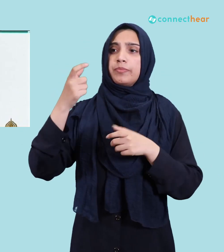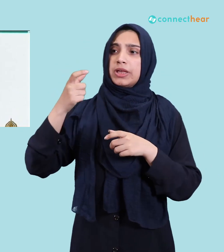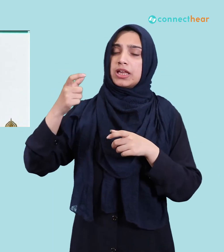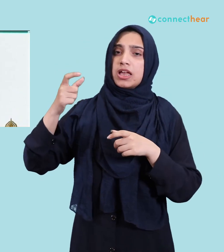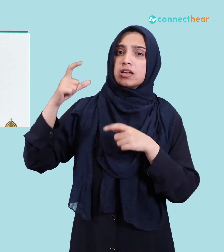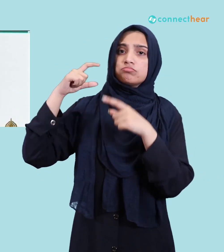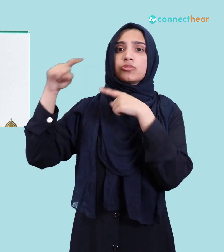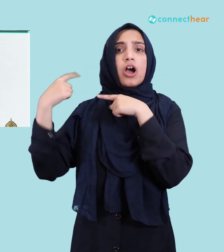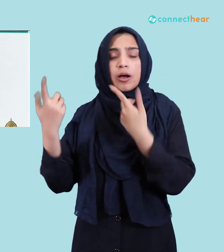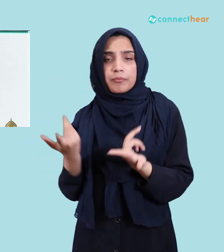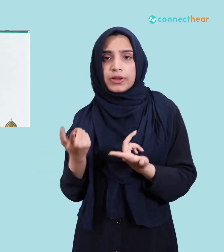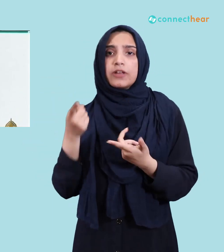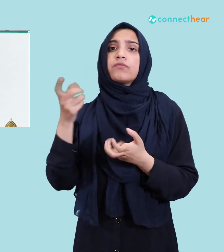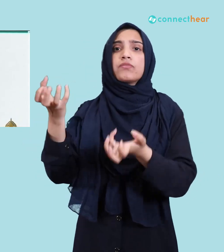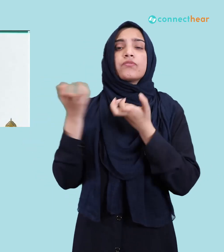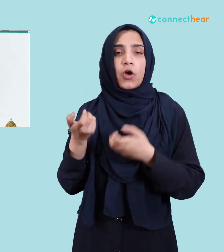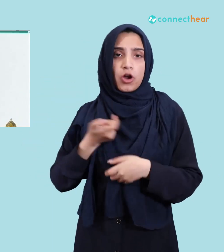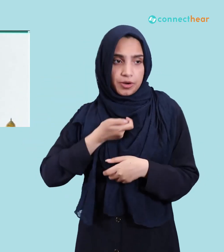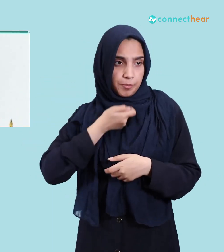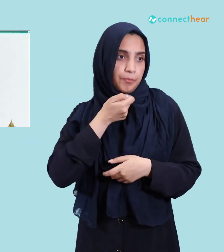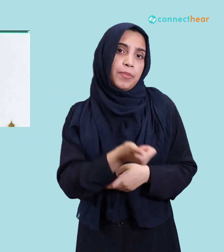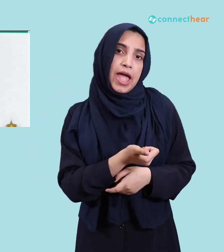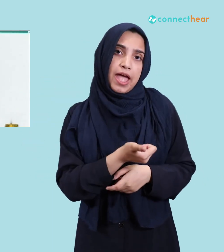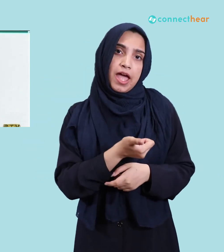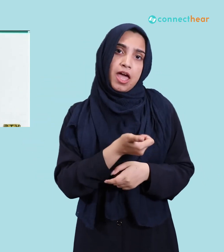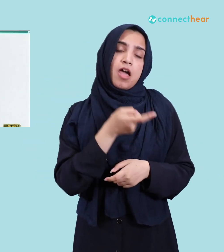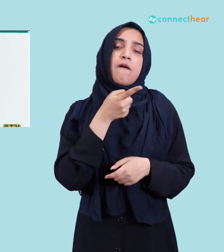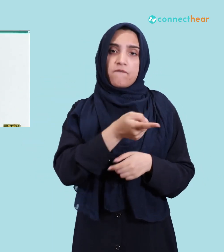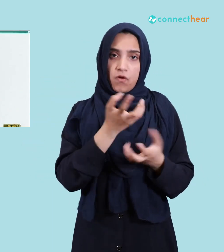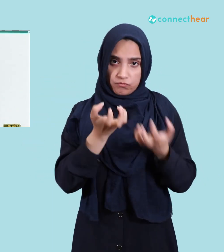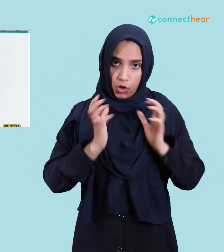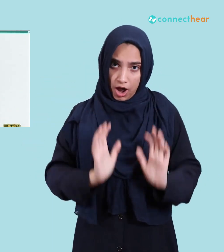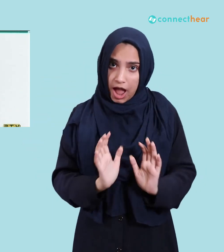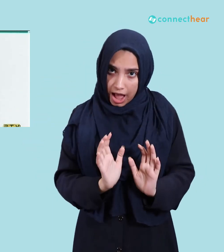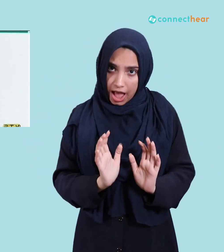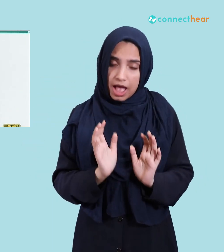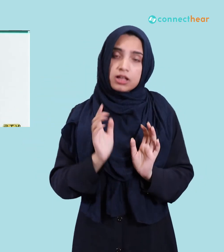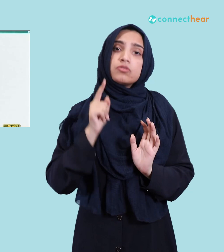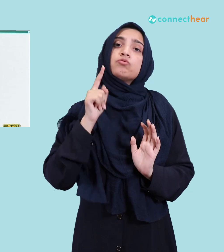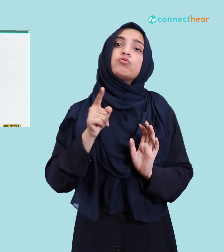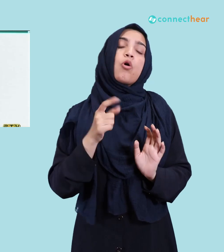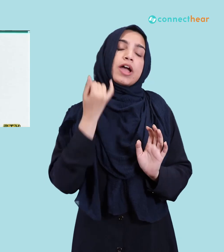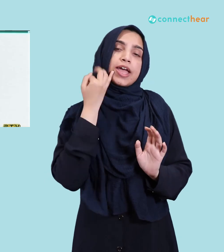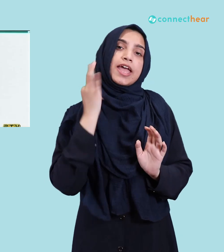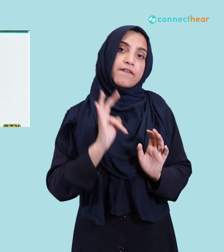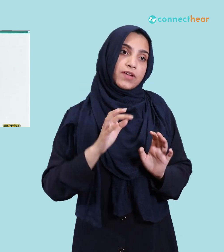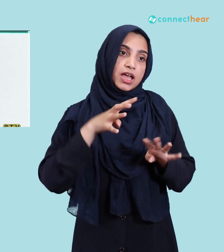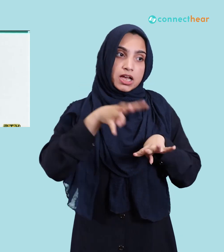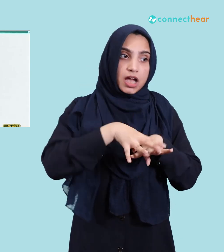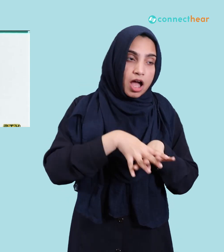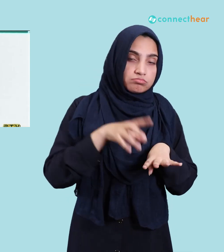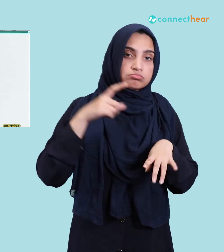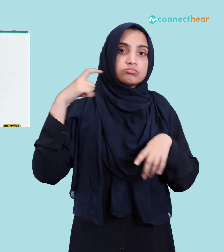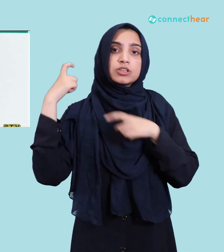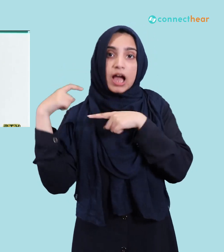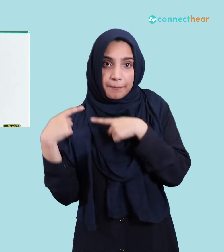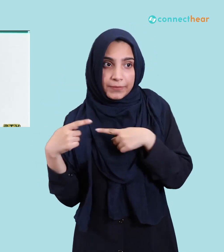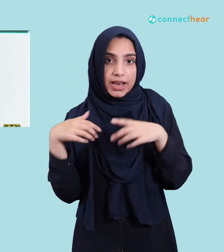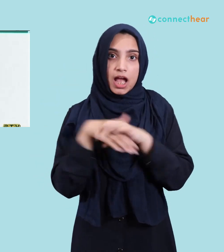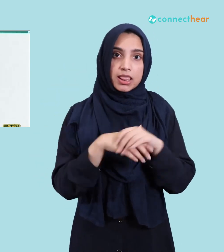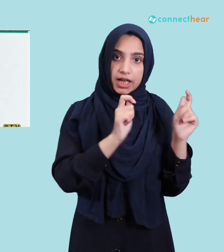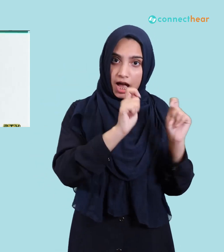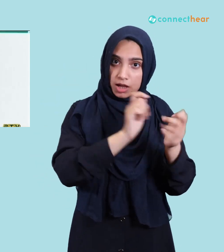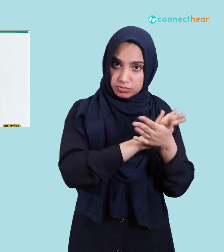پیدا کریں. جتنا انویسٹر کے لیے آسانیاں پیدا کریں گے، اتنے زیادہ انویسٹر آئیں گے. ہمارے اب